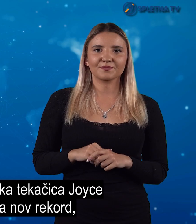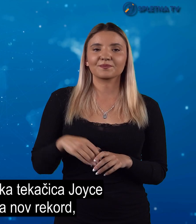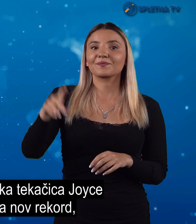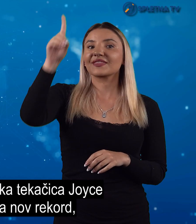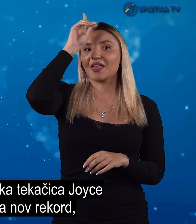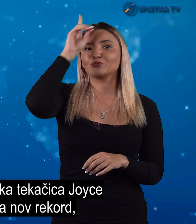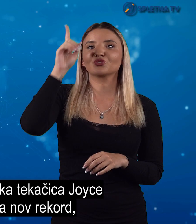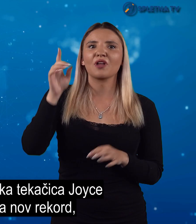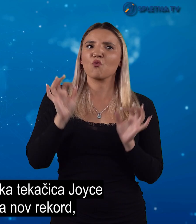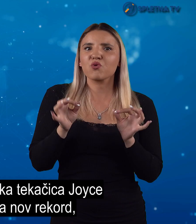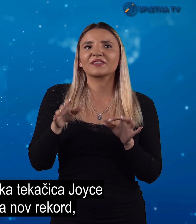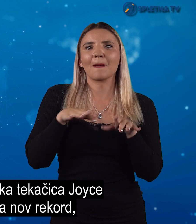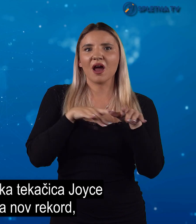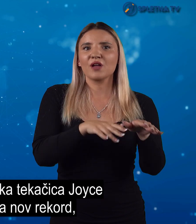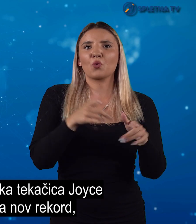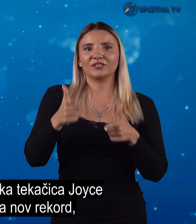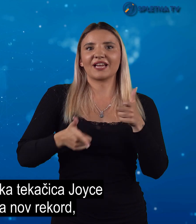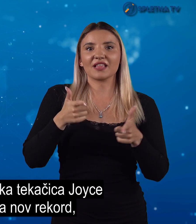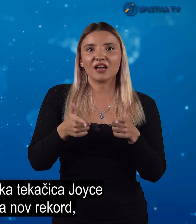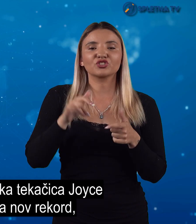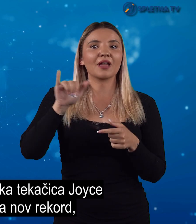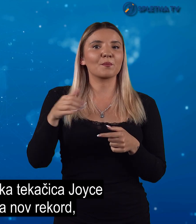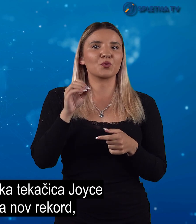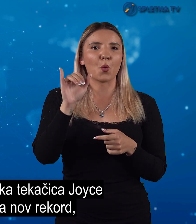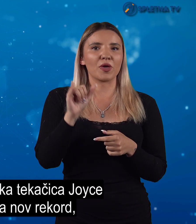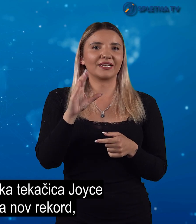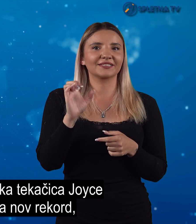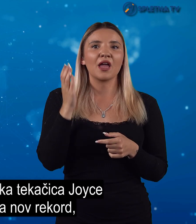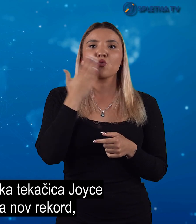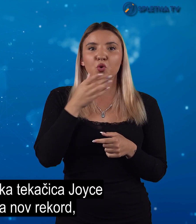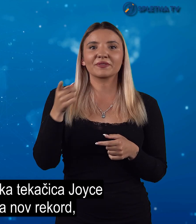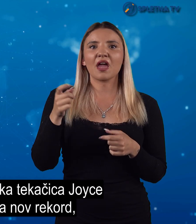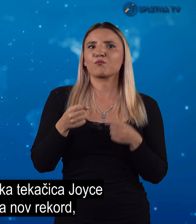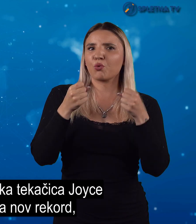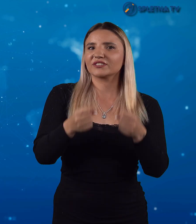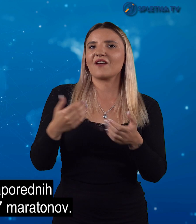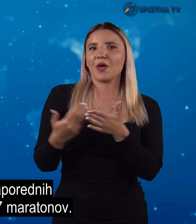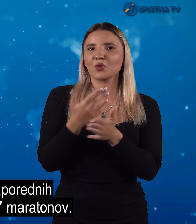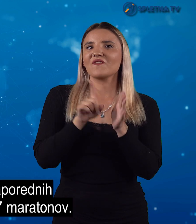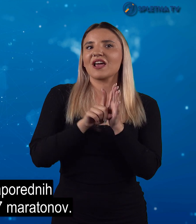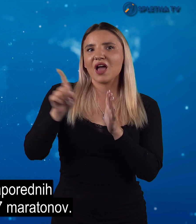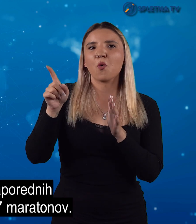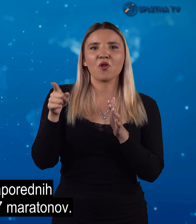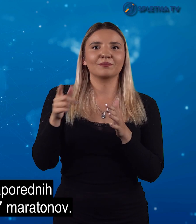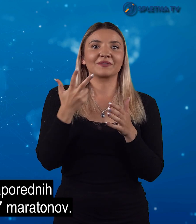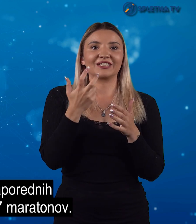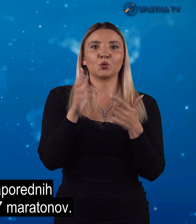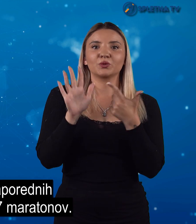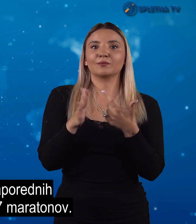Nemška ultramaratonska tekačica Joyce Hibner je postavila nov rekord, saj je v 367 zaporednih